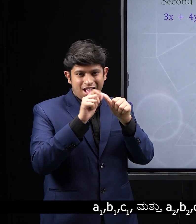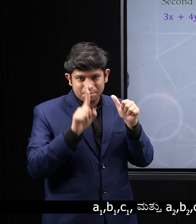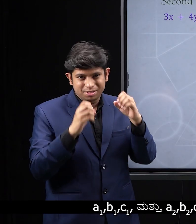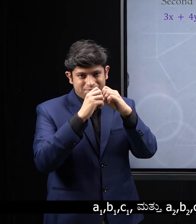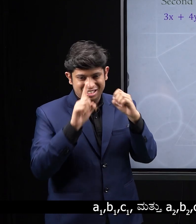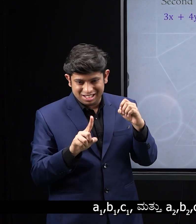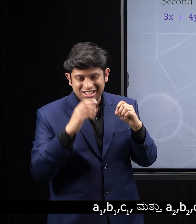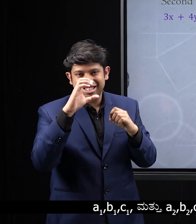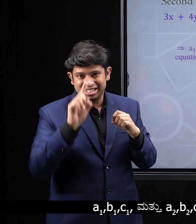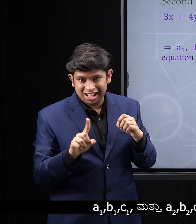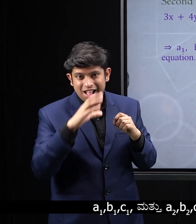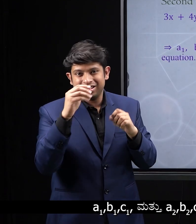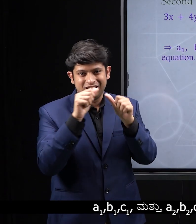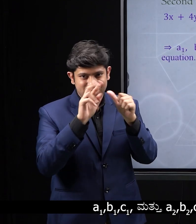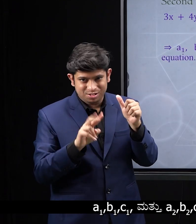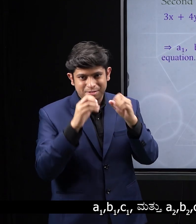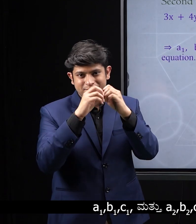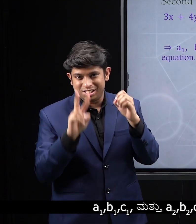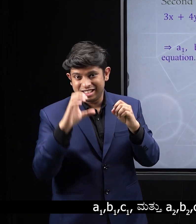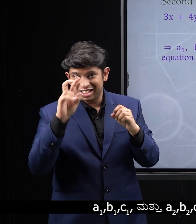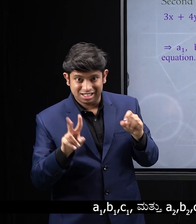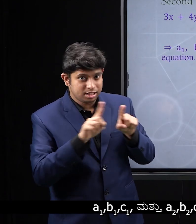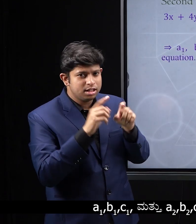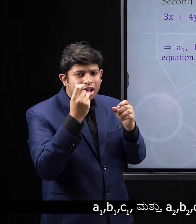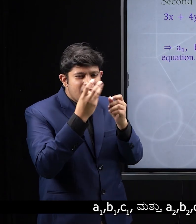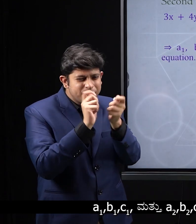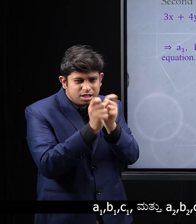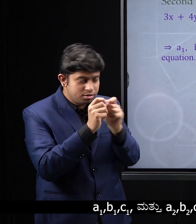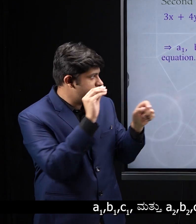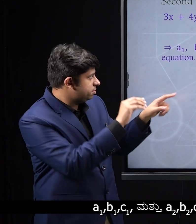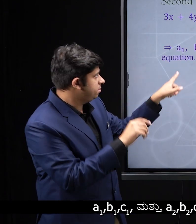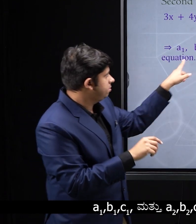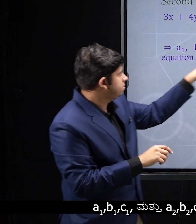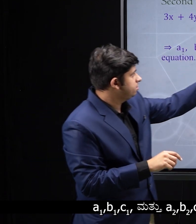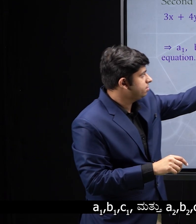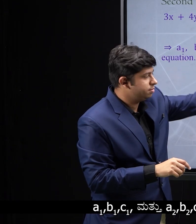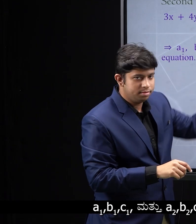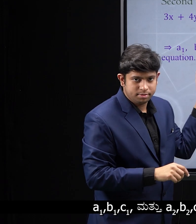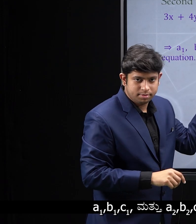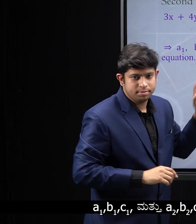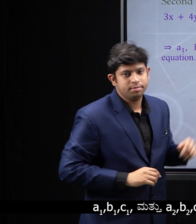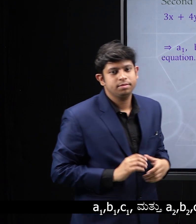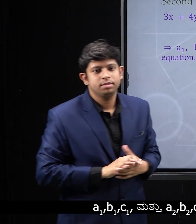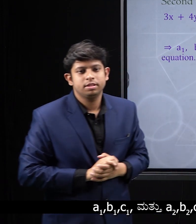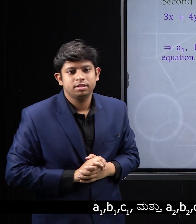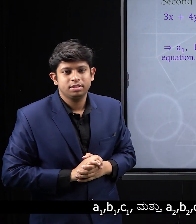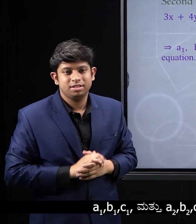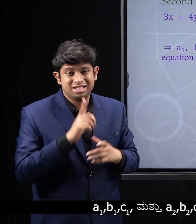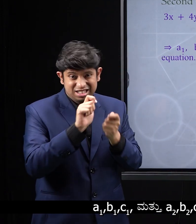A1, B1, C1 ಮತ್ತು A2, B2, C2 ಸಮೀಕರಣದ ಗುಣಾಂಕವನ್ನು ಸೂಚಿಸುತ್ತವೆ.